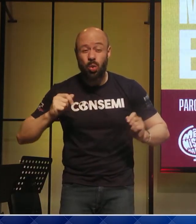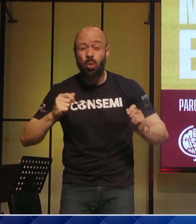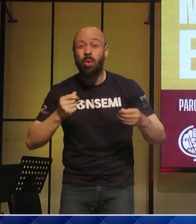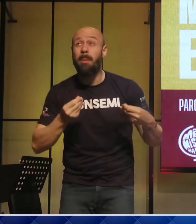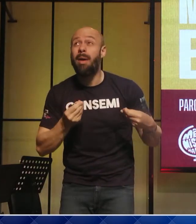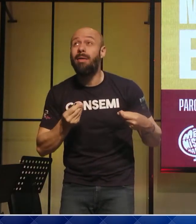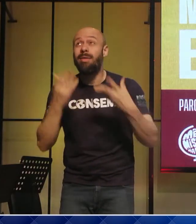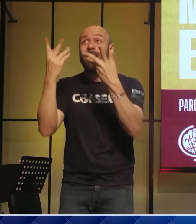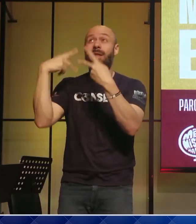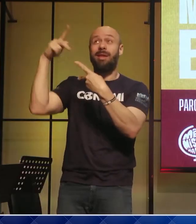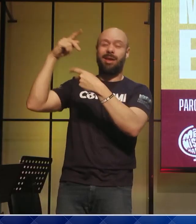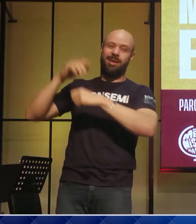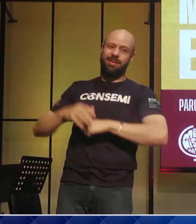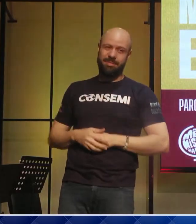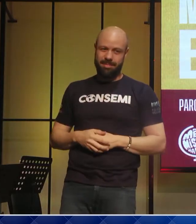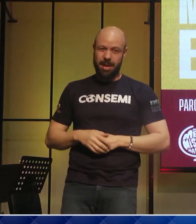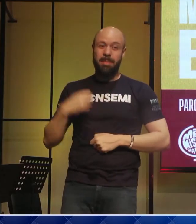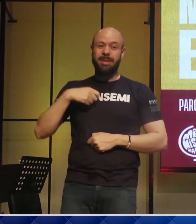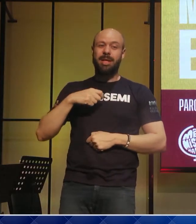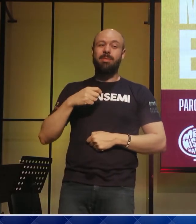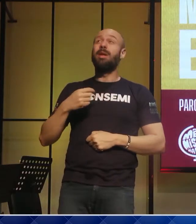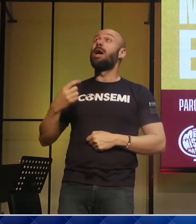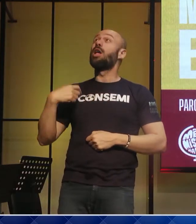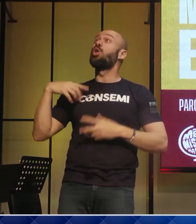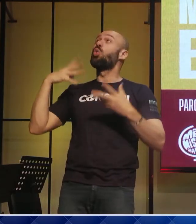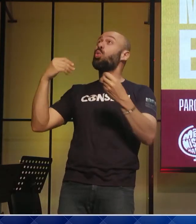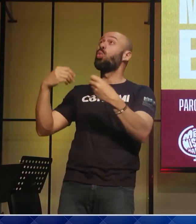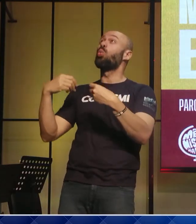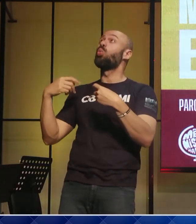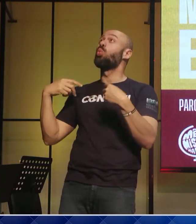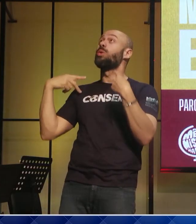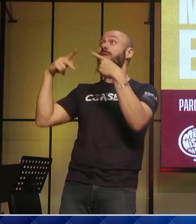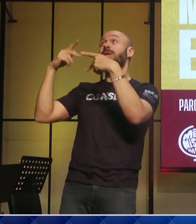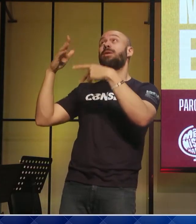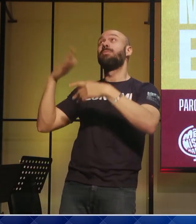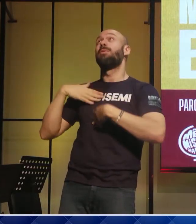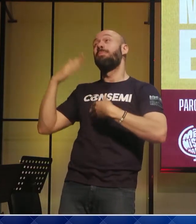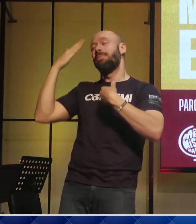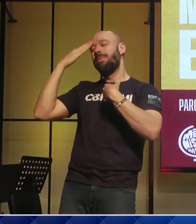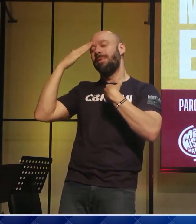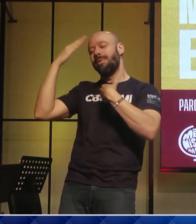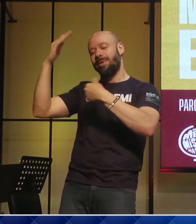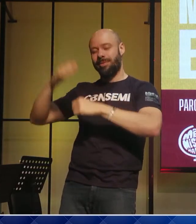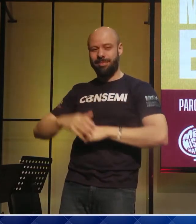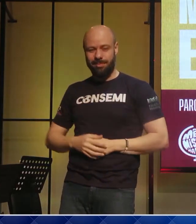Agora eles reconhecem que todas as coisas que me tens dado provêm de ti.